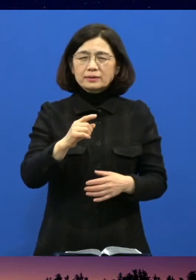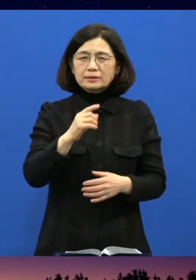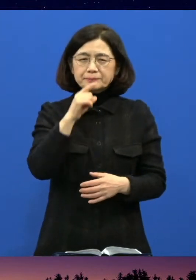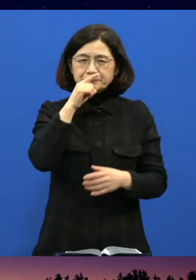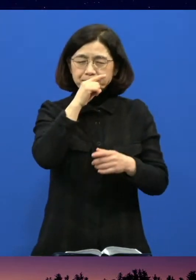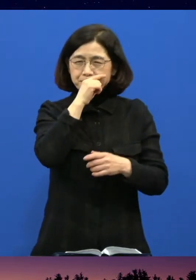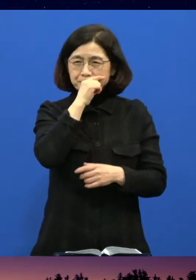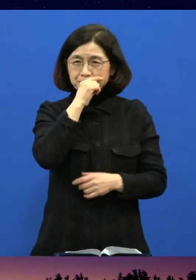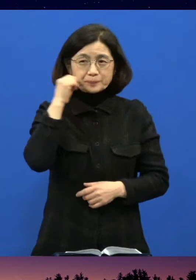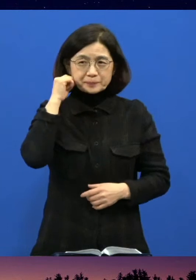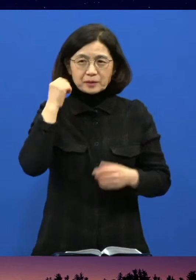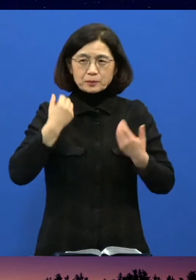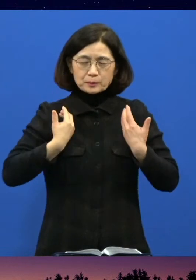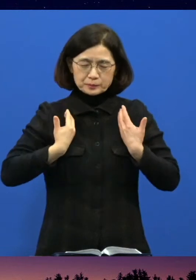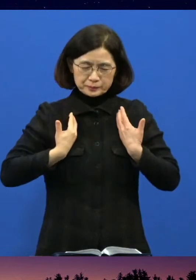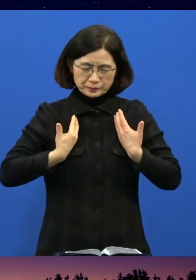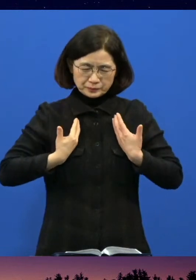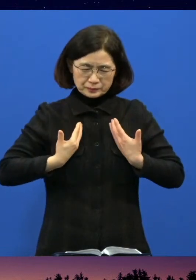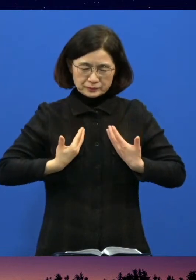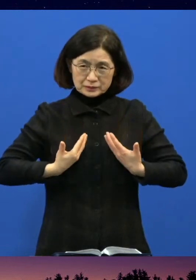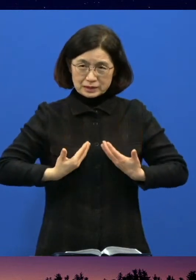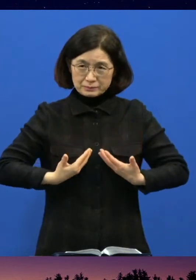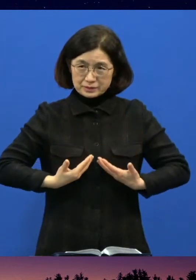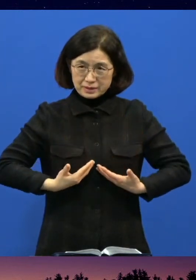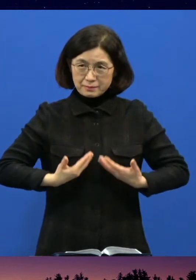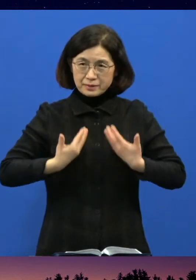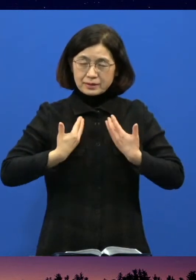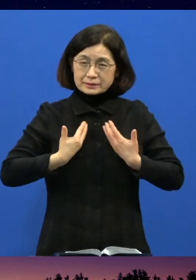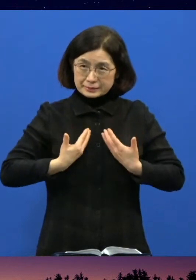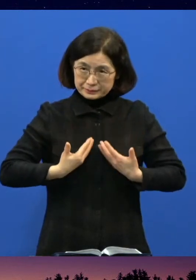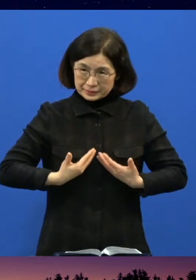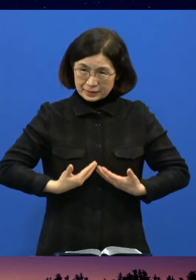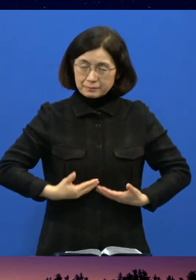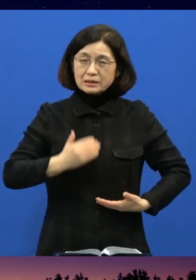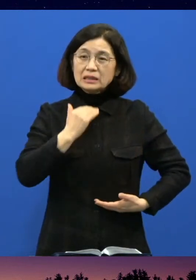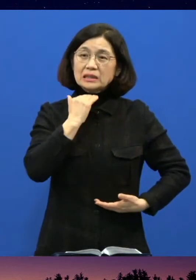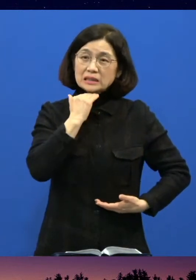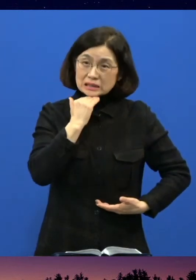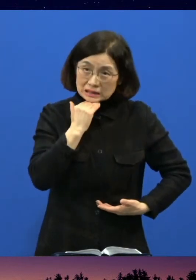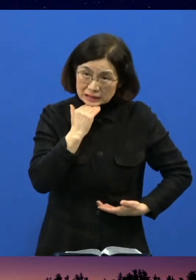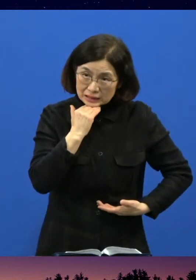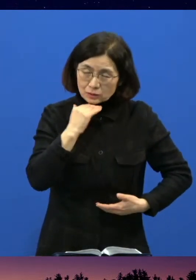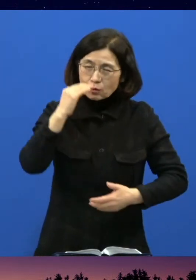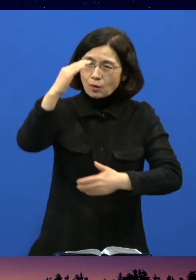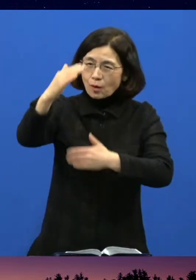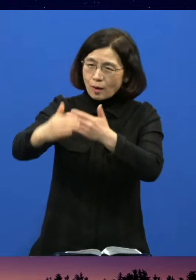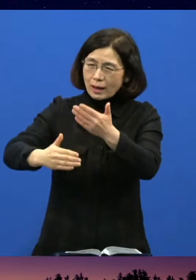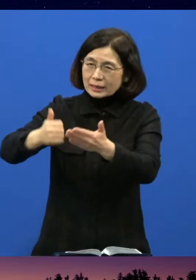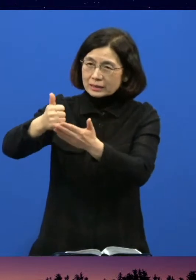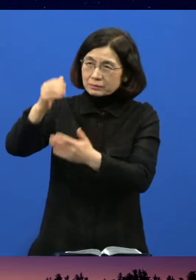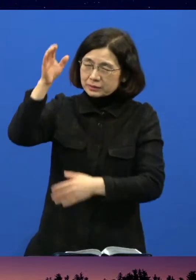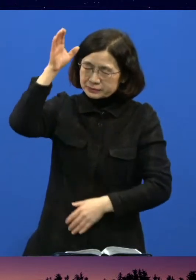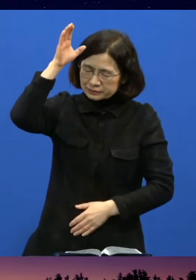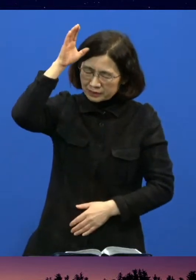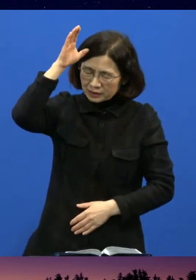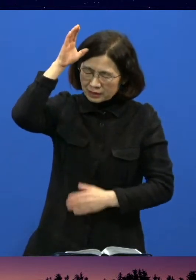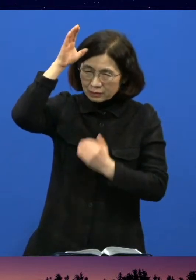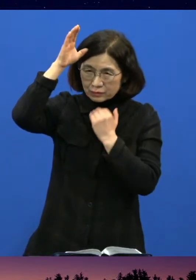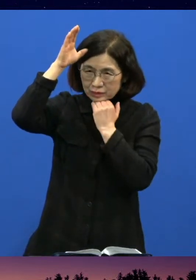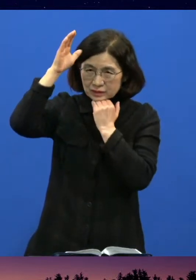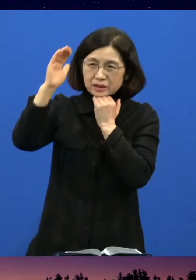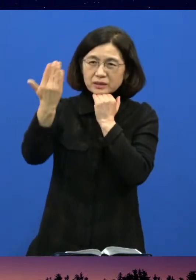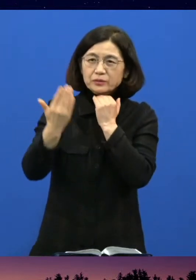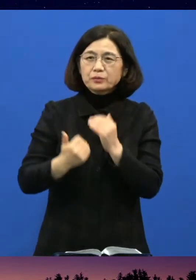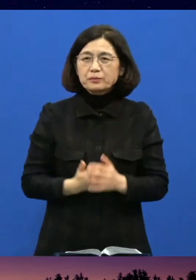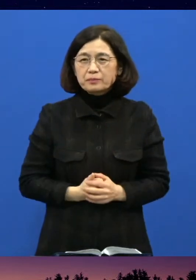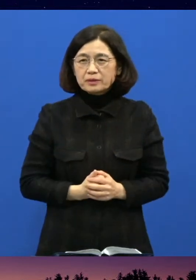하나님이 움직이시는 그 모든 행동을 지켜보는, 그리고 기다리고 있는 모습.